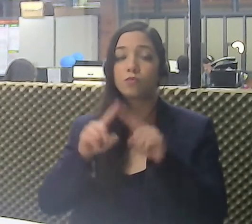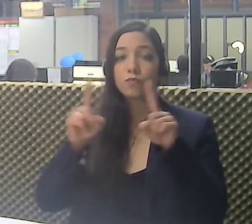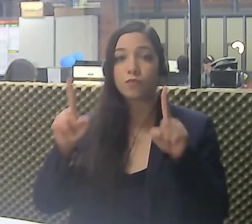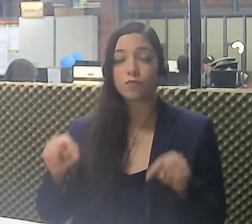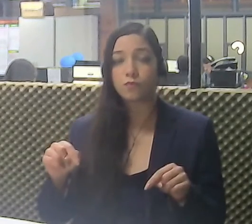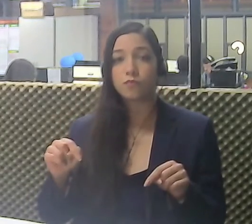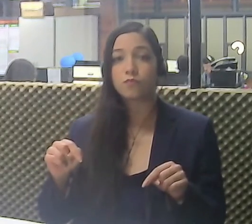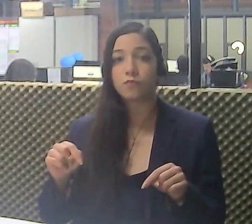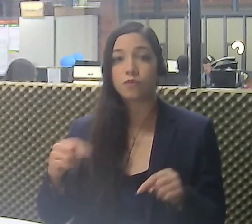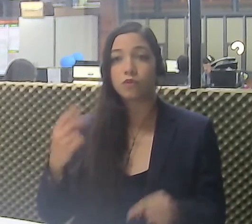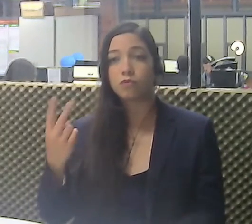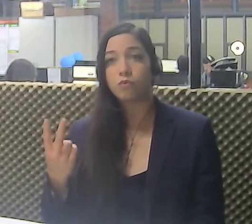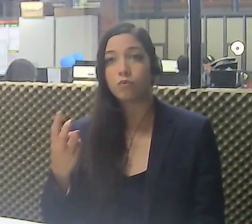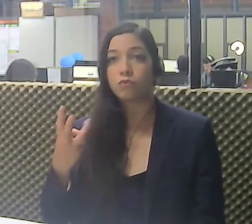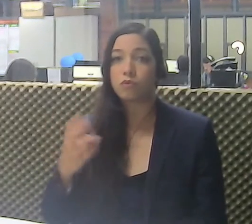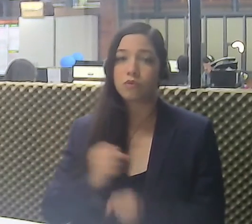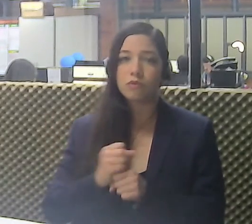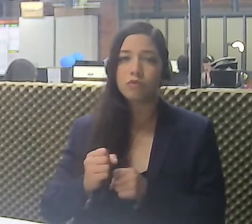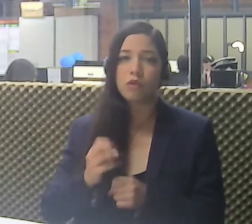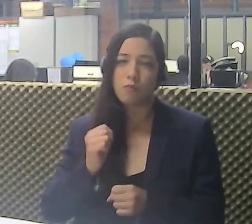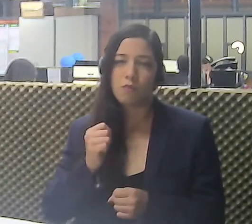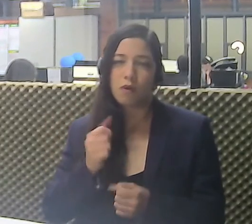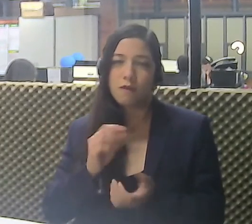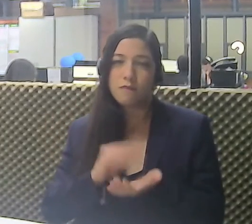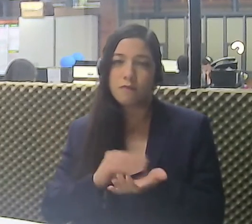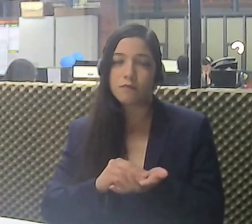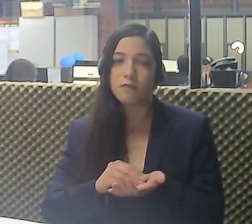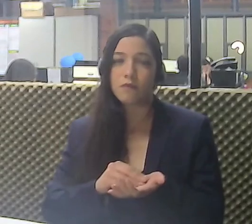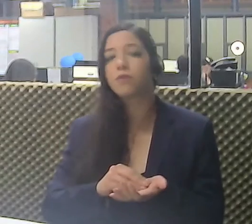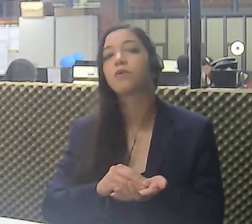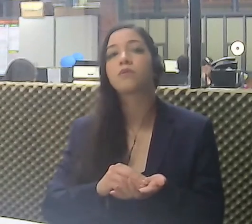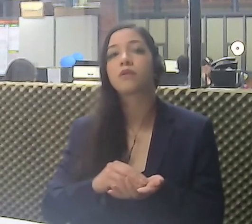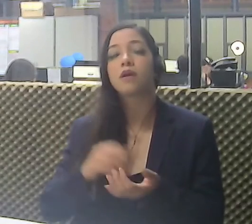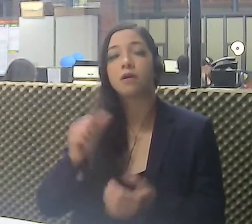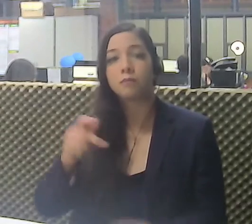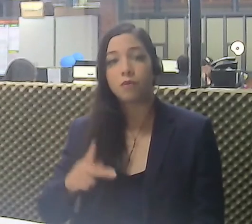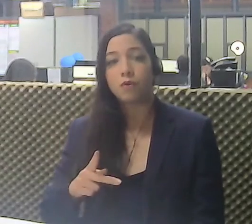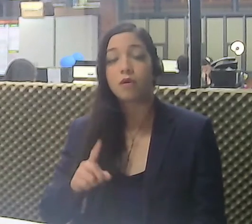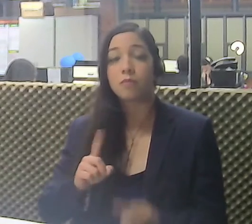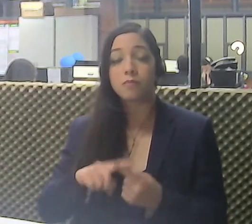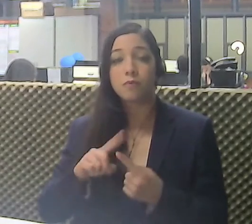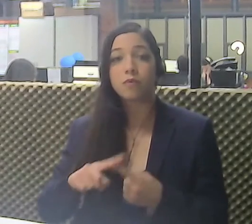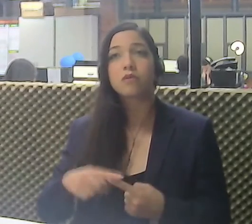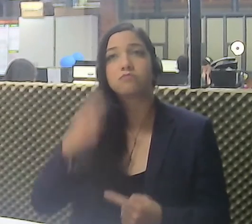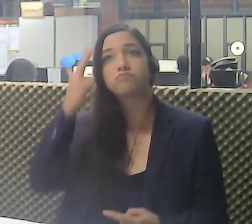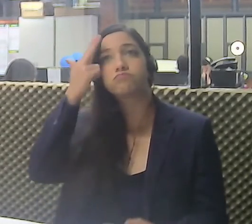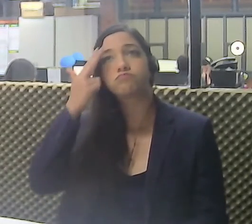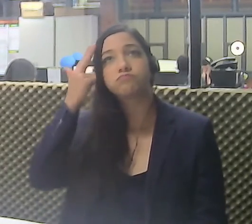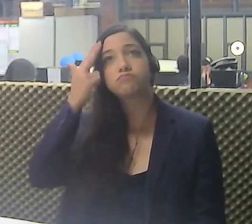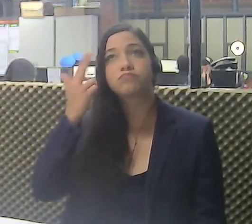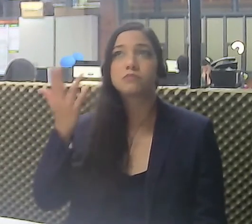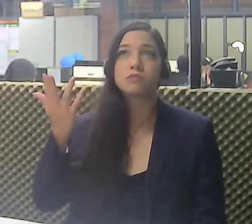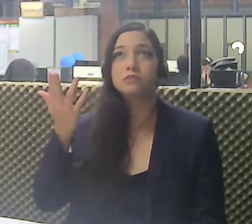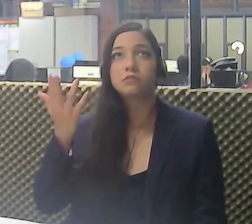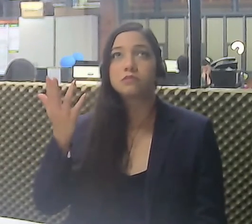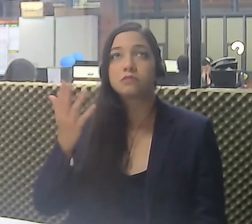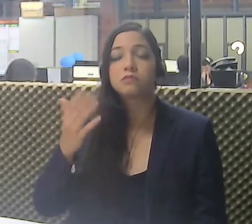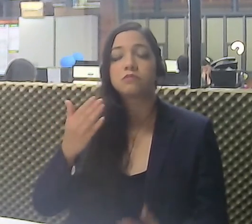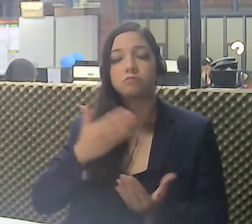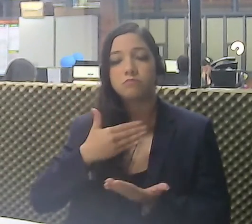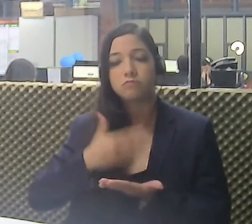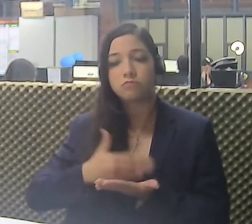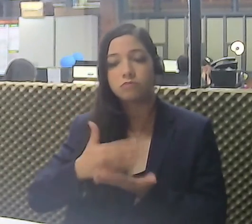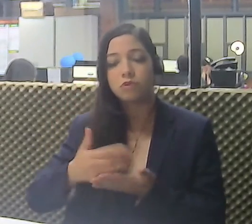ali há 2, 3 anos próximos de se aposentar podem participar dele, justamente para poder pensar questões